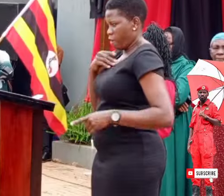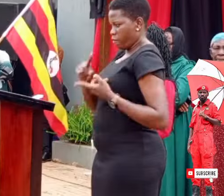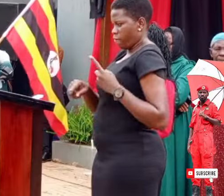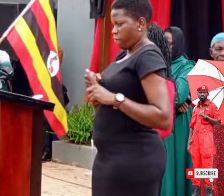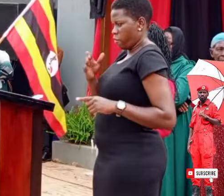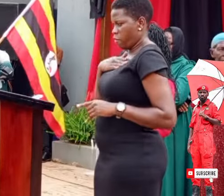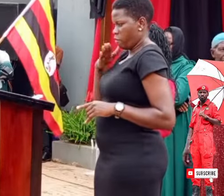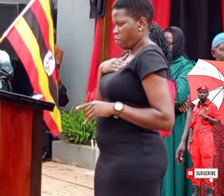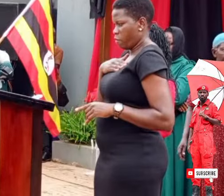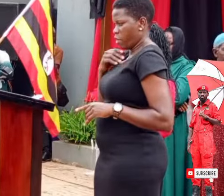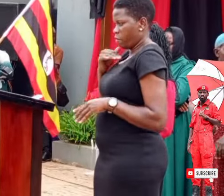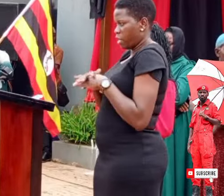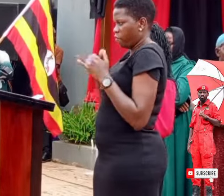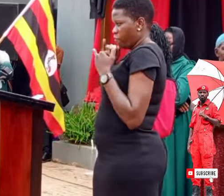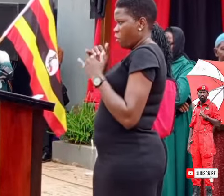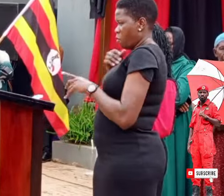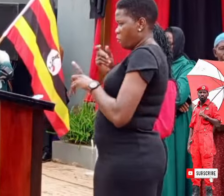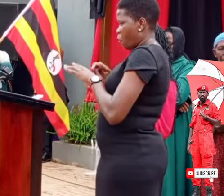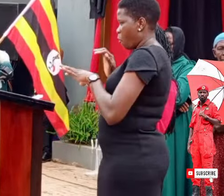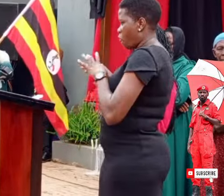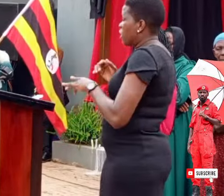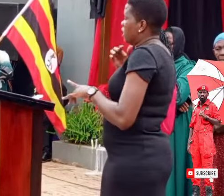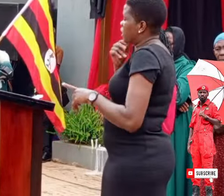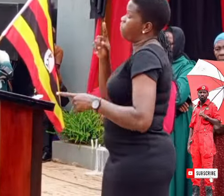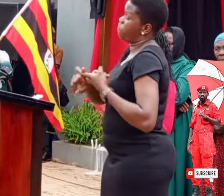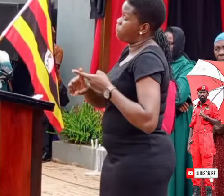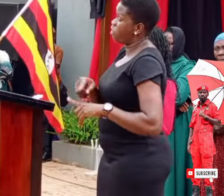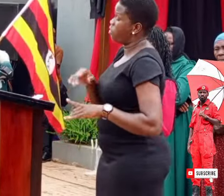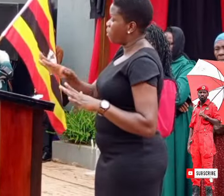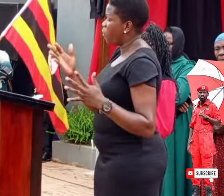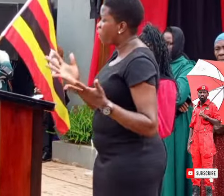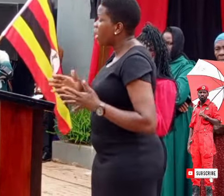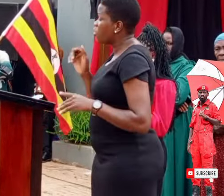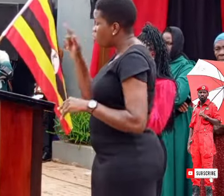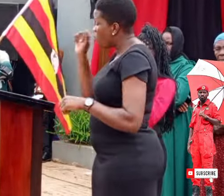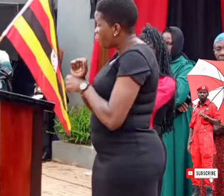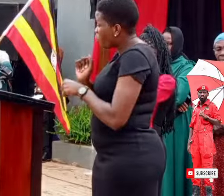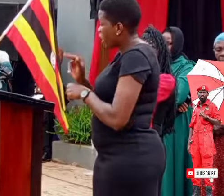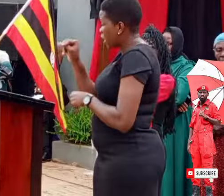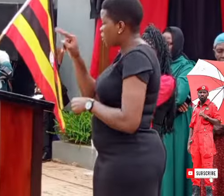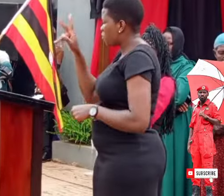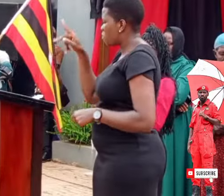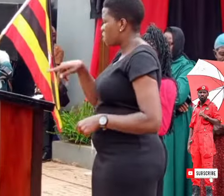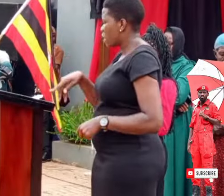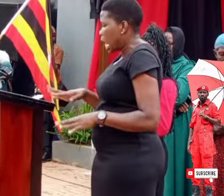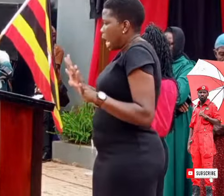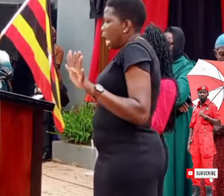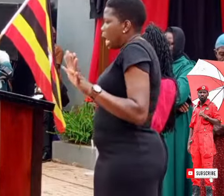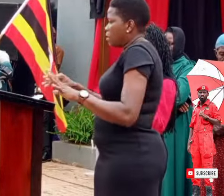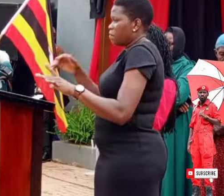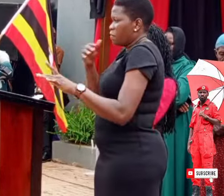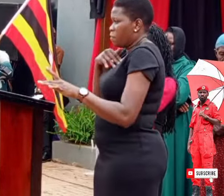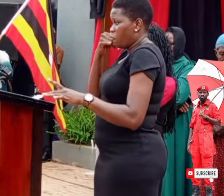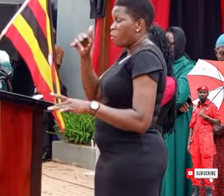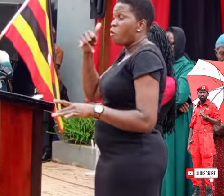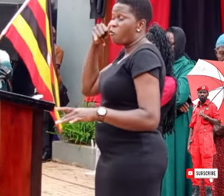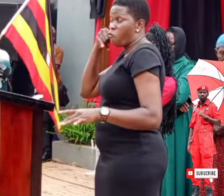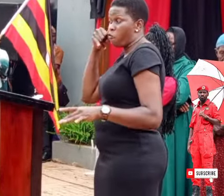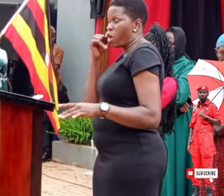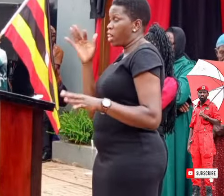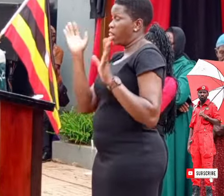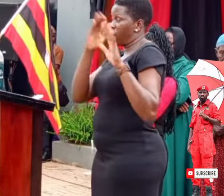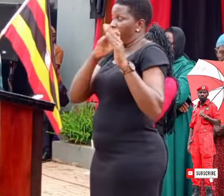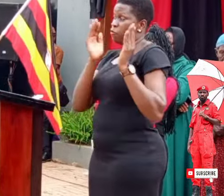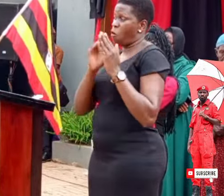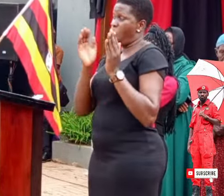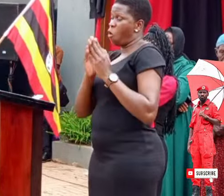nebagamba nina mukwano gwange sabagamba nti nga gijja ku kitebe bambuuza mukwano gwe akola mu NUP osobola omukulangira nebagamba esimu nali